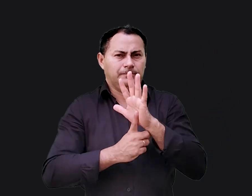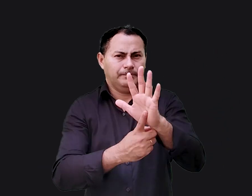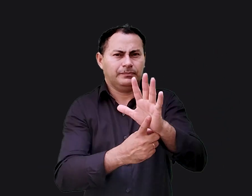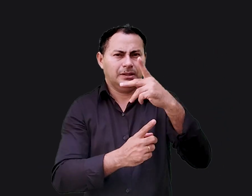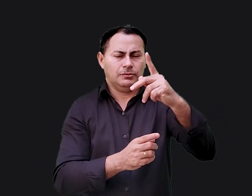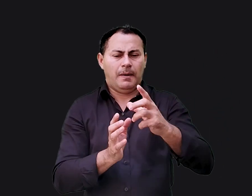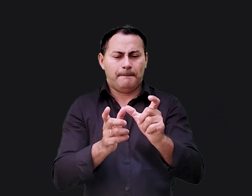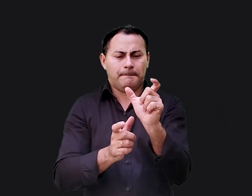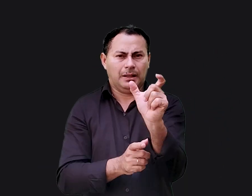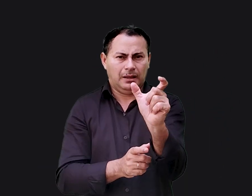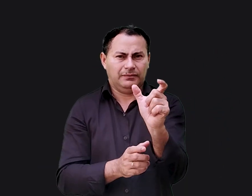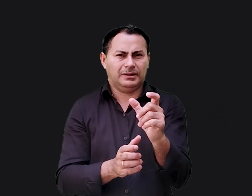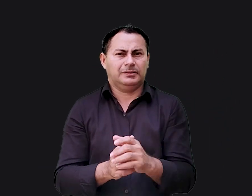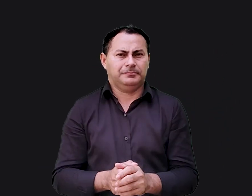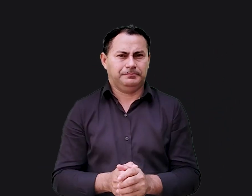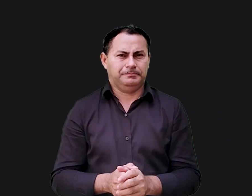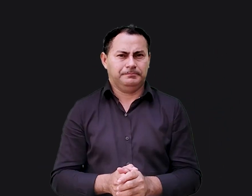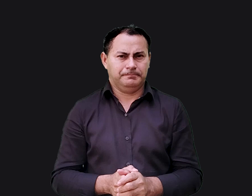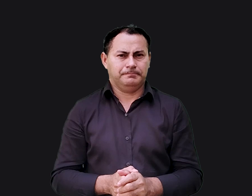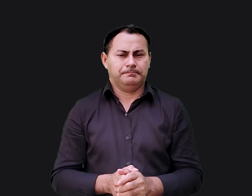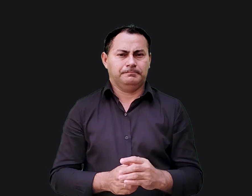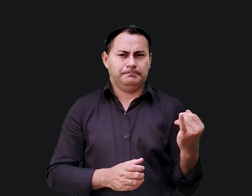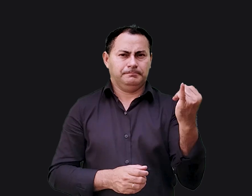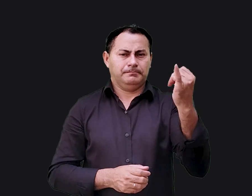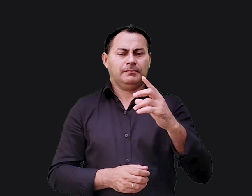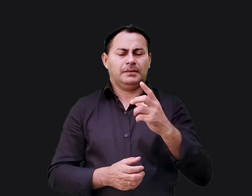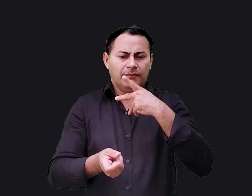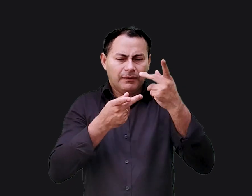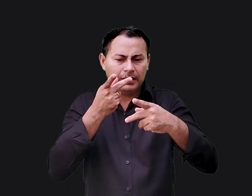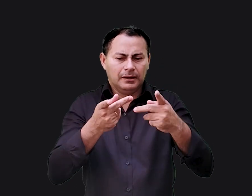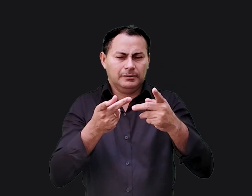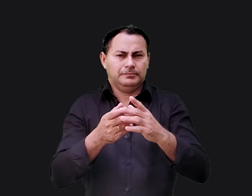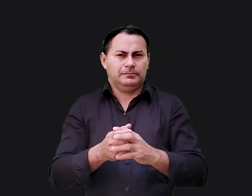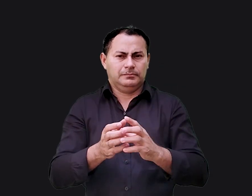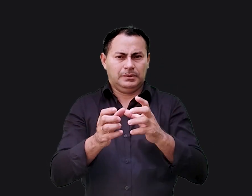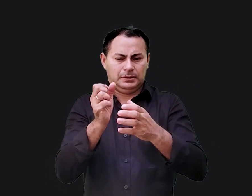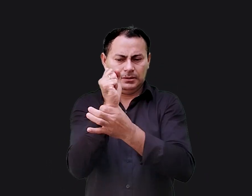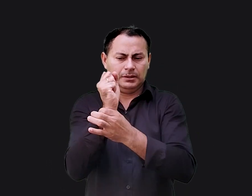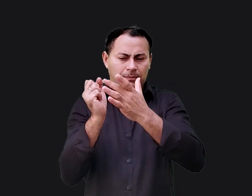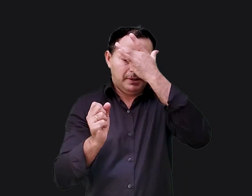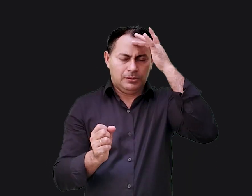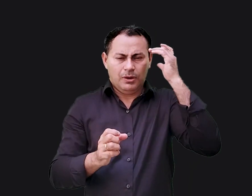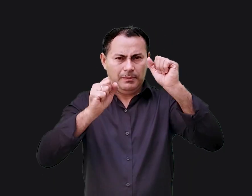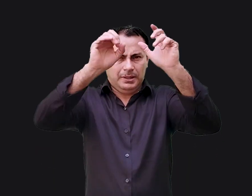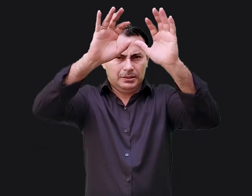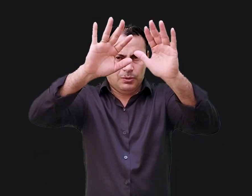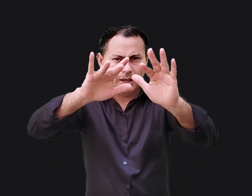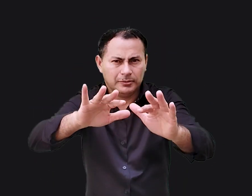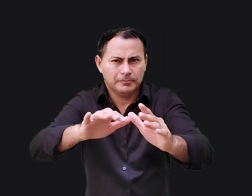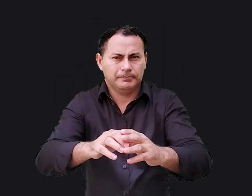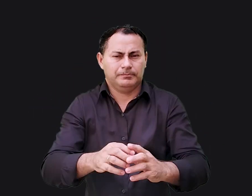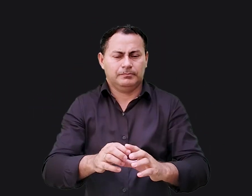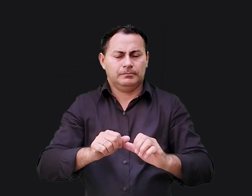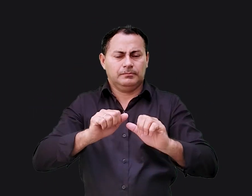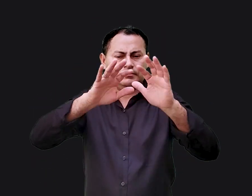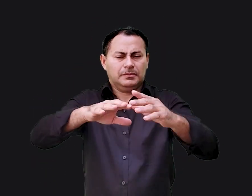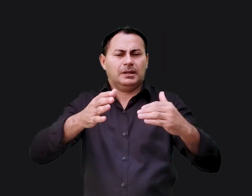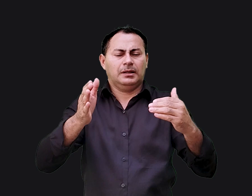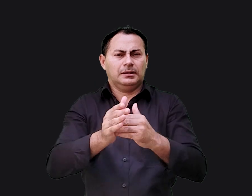Deus revelados em sua palavra. É importante ressaltar que a segurança do homem abençoado estende-se